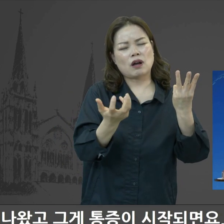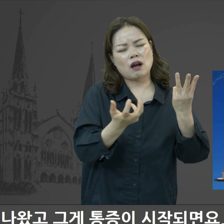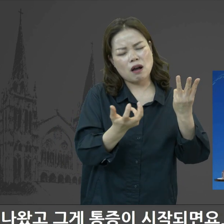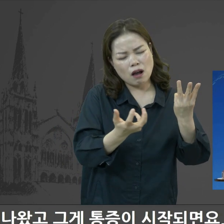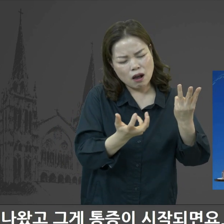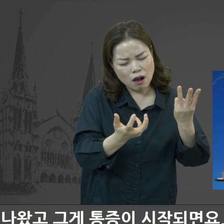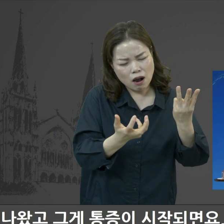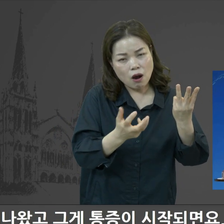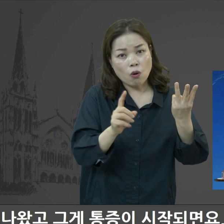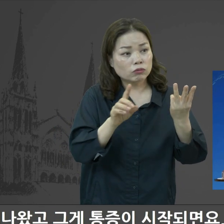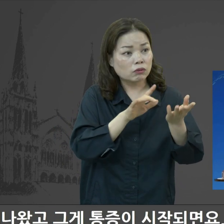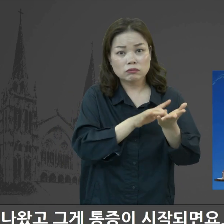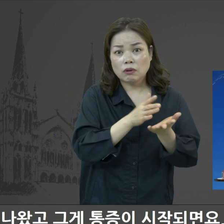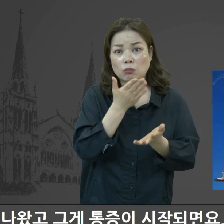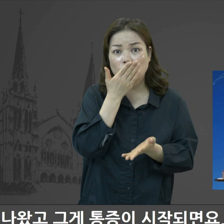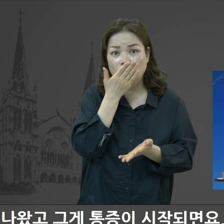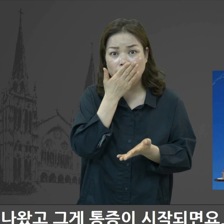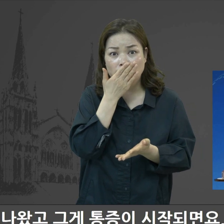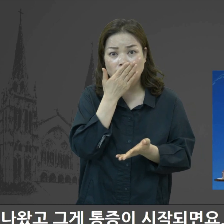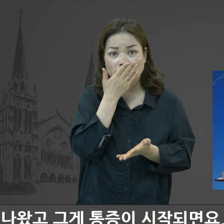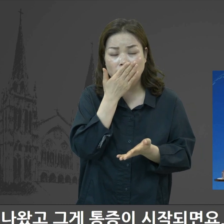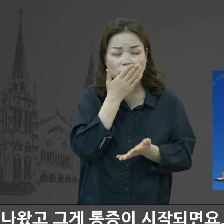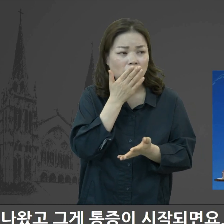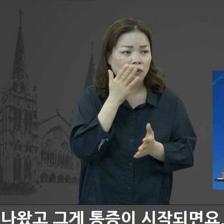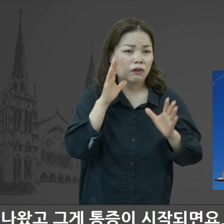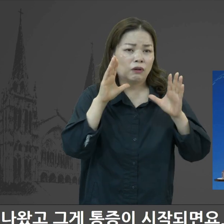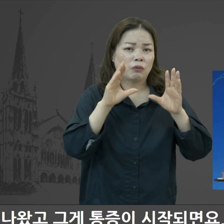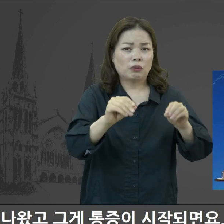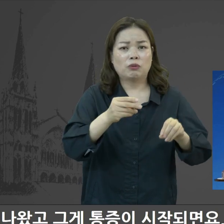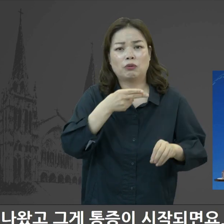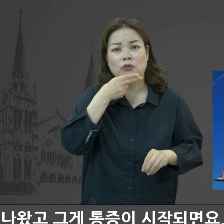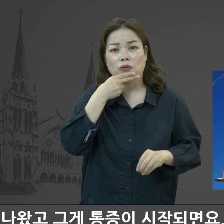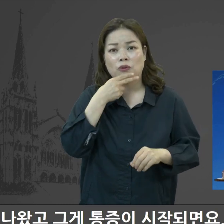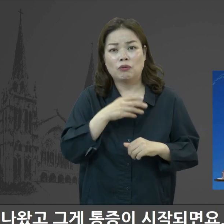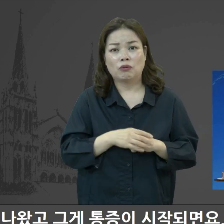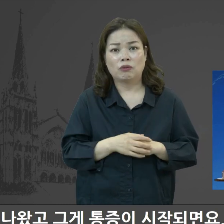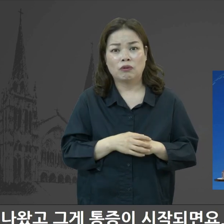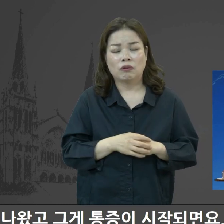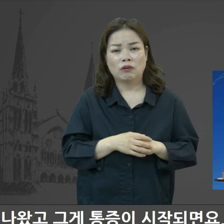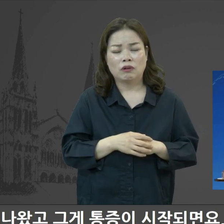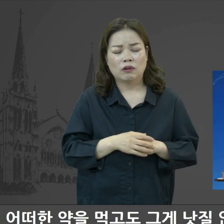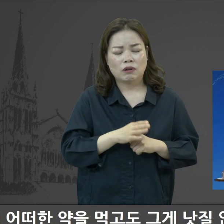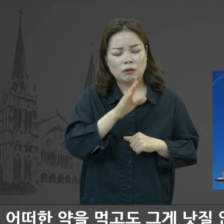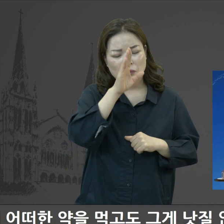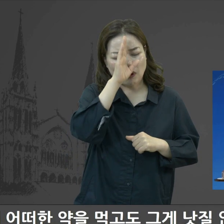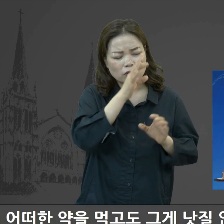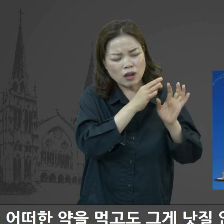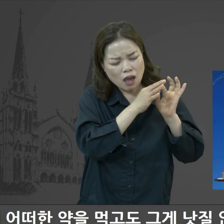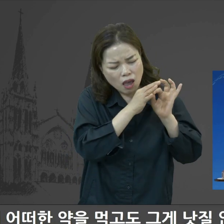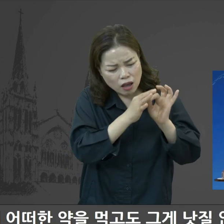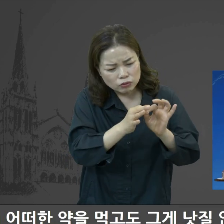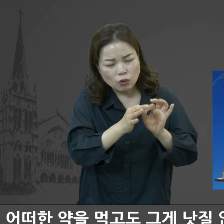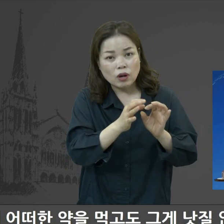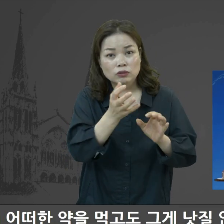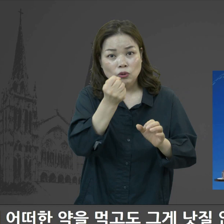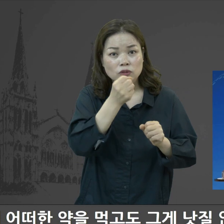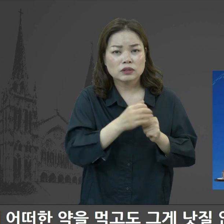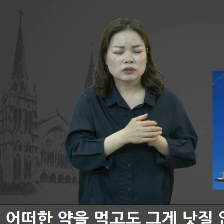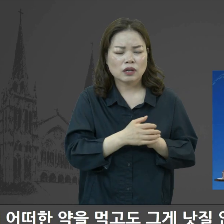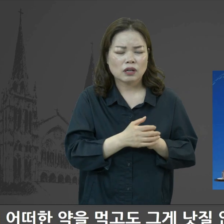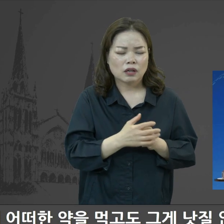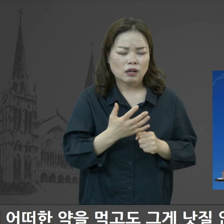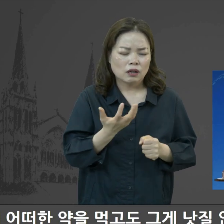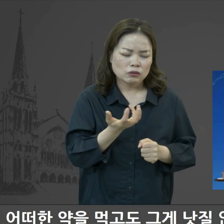근데 어떠한 약을 먹어도 그게 낫질 않는 거예요. 그래갖고 고질병이라고 어머니가 항상 그랬는데 그